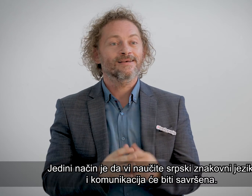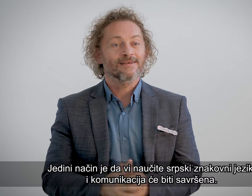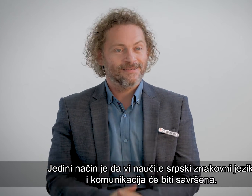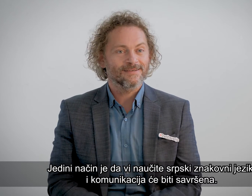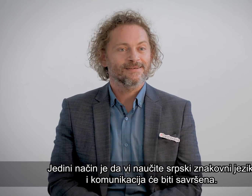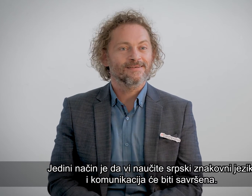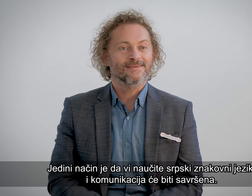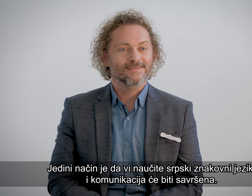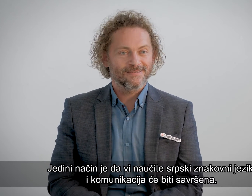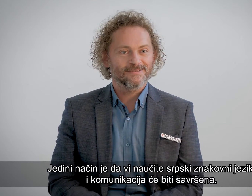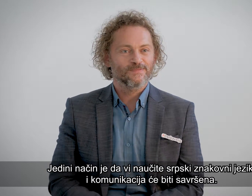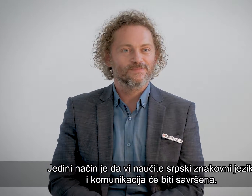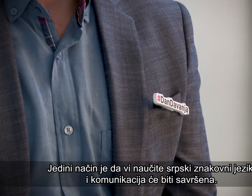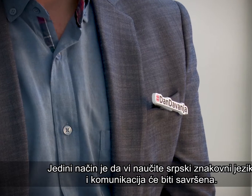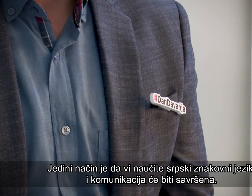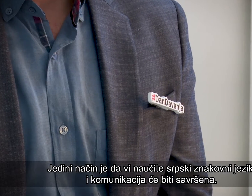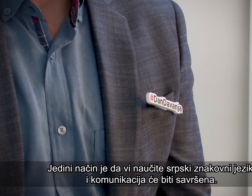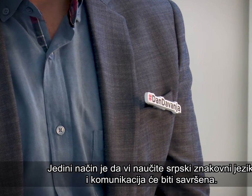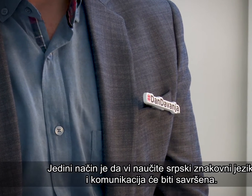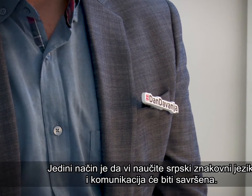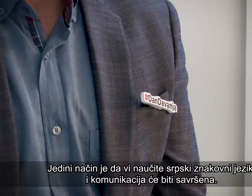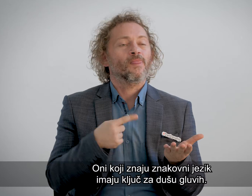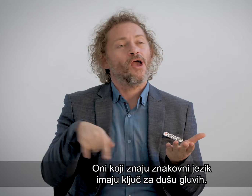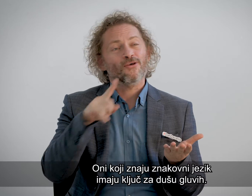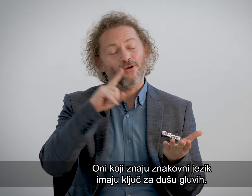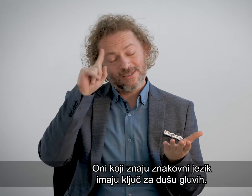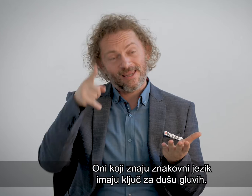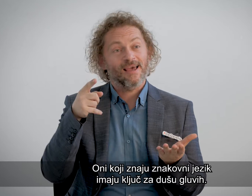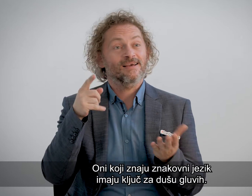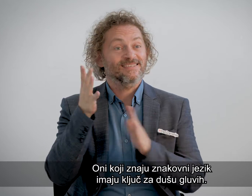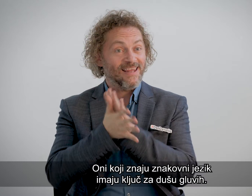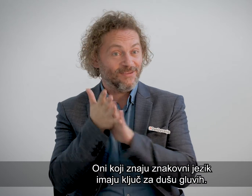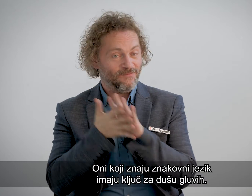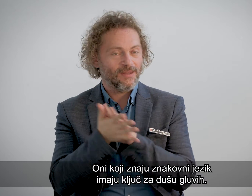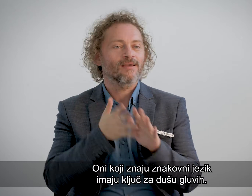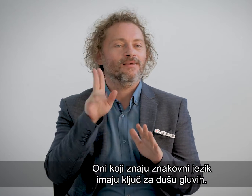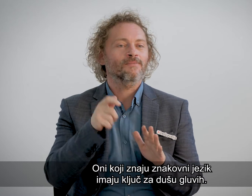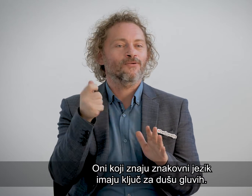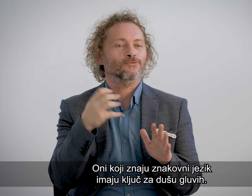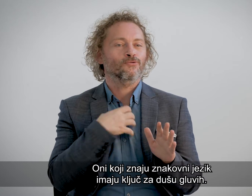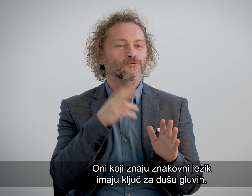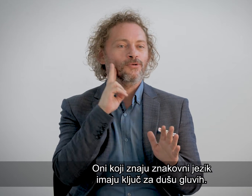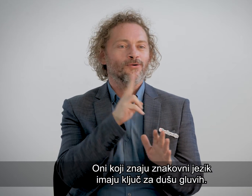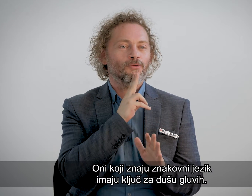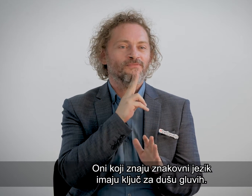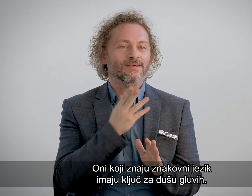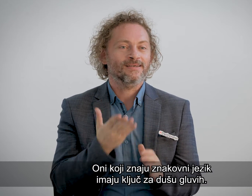srpski znakovni jezik i komunikacija će biti savršena. Oni koji znaju znakovni jezik imaju ključ za dušu